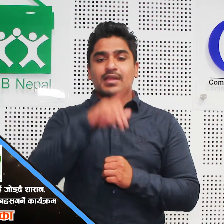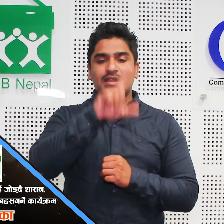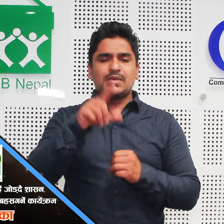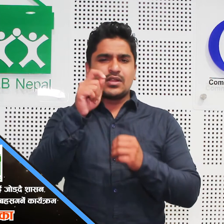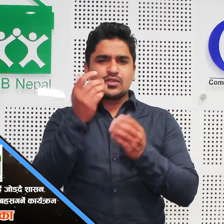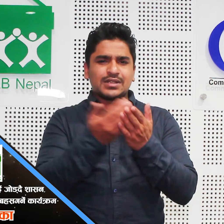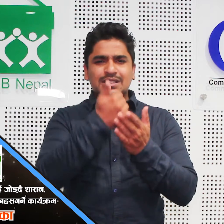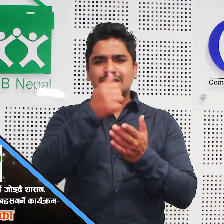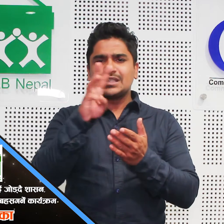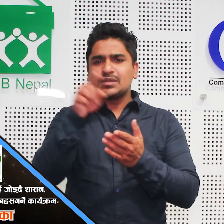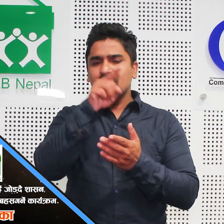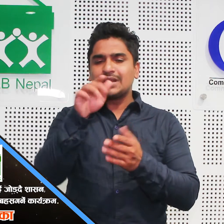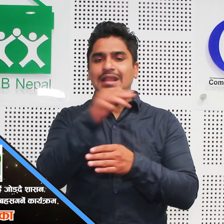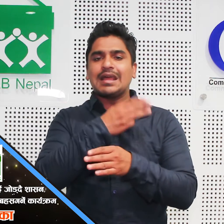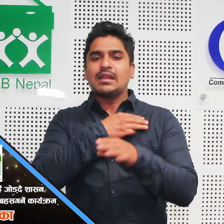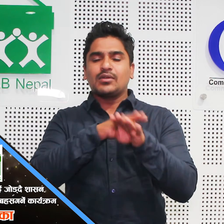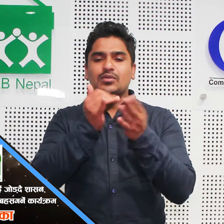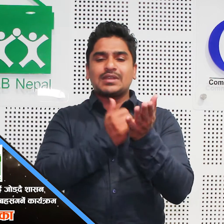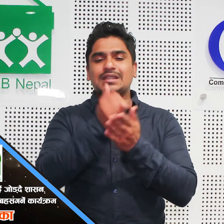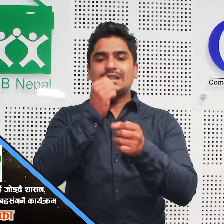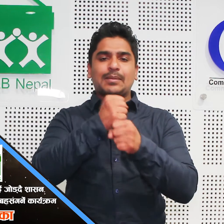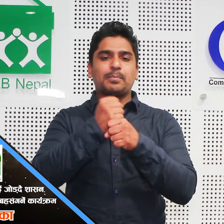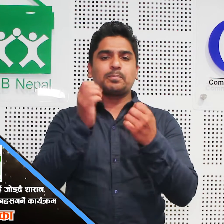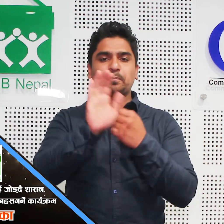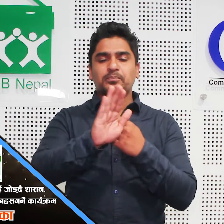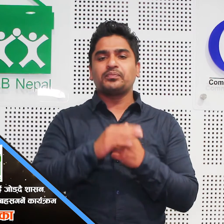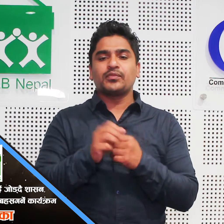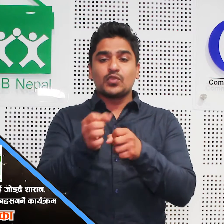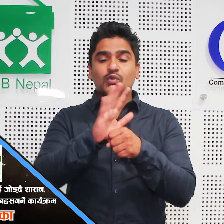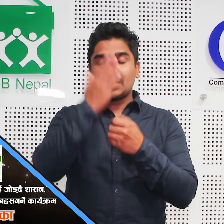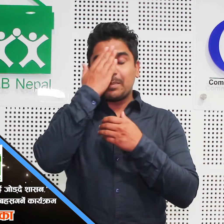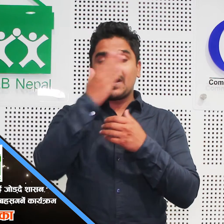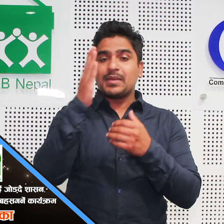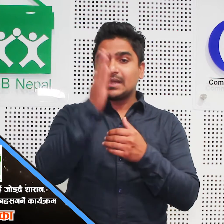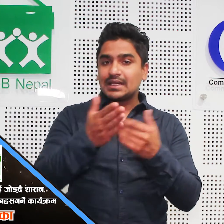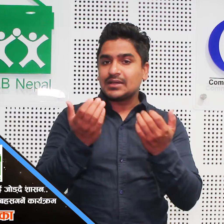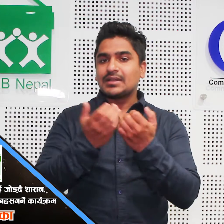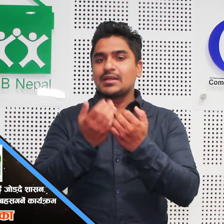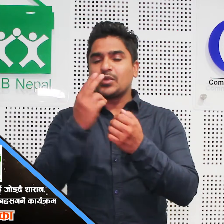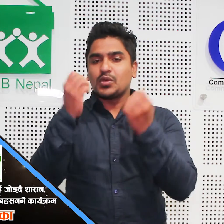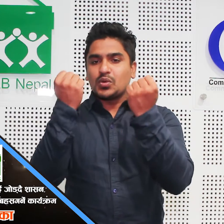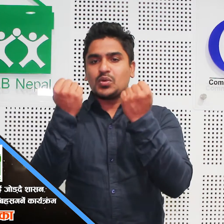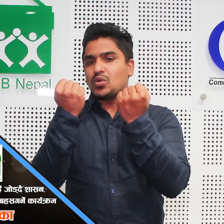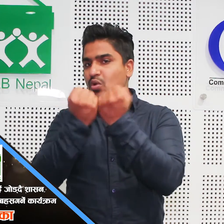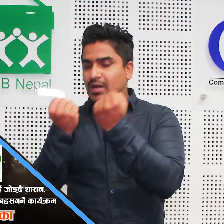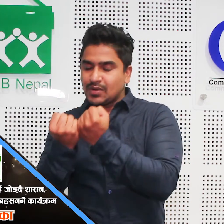झण्डै 63% नागरिक कृषि पेसामा लागेका छन्। कोरोना महामारीले गर्दा भएको लकडाउन र निषेधाज्ञाका